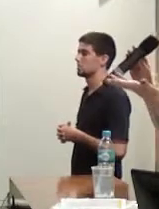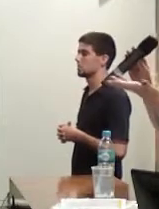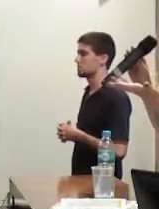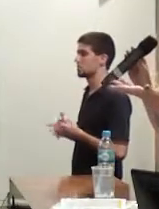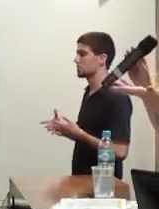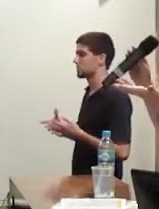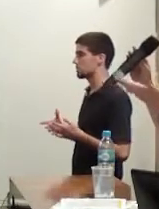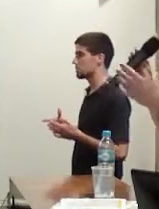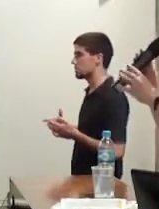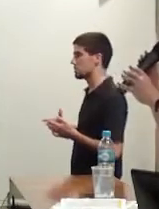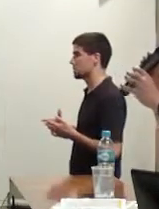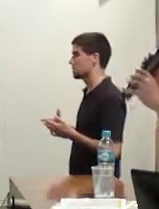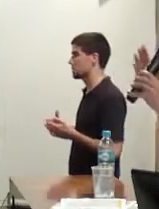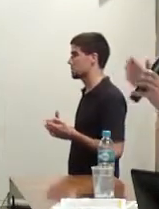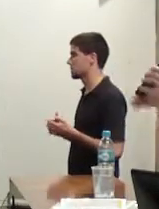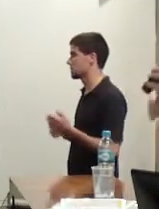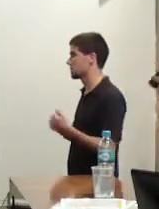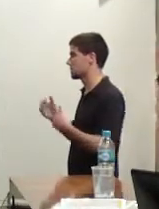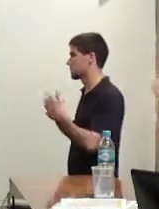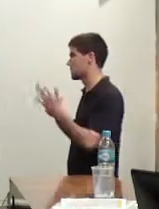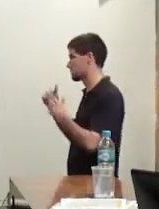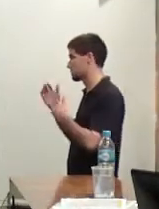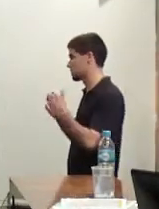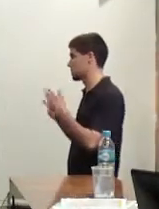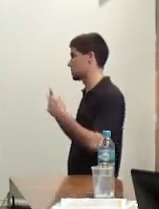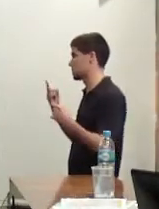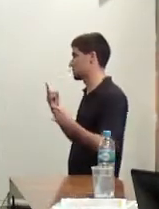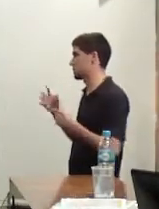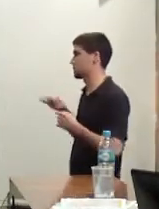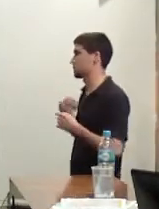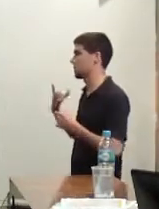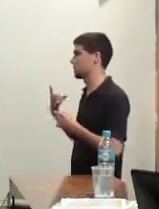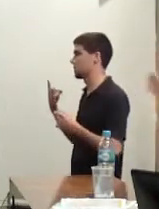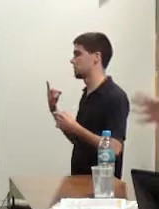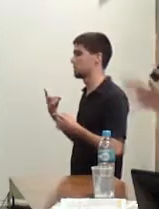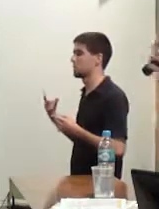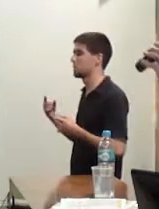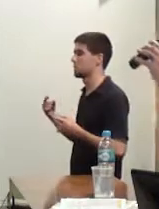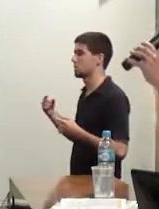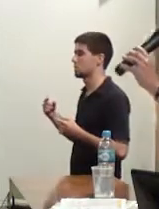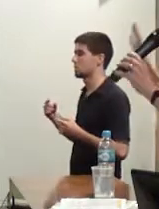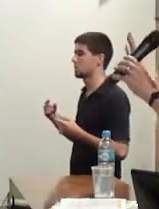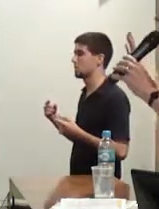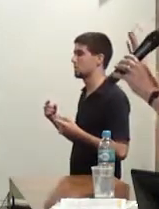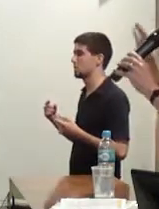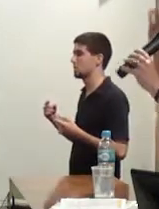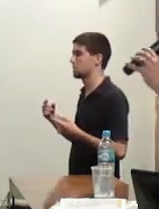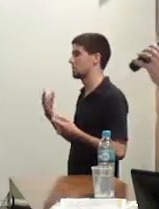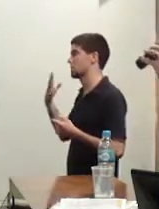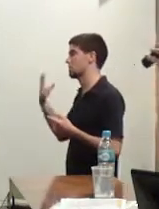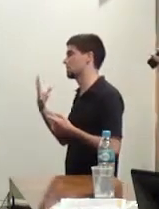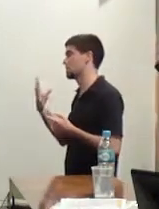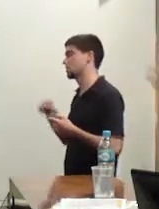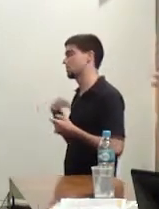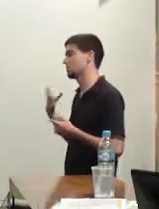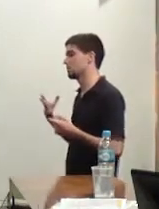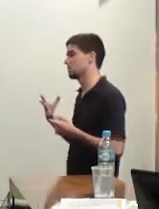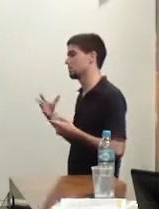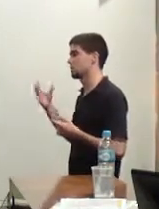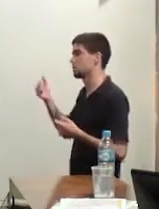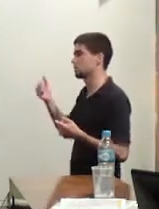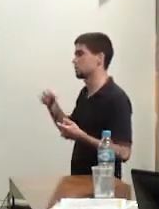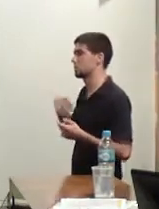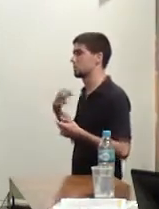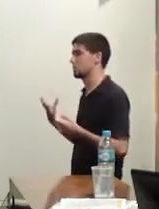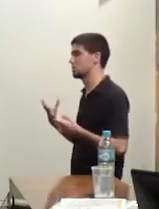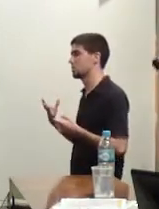10 kilómetros de subte por año eran unos inútiles. Bueno, resulta ser que en 5 años, 6